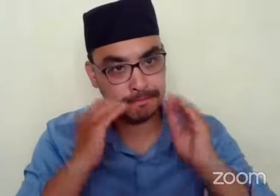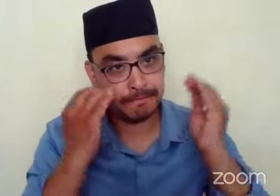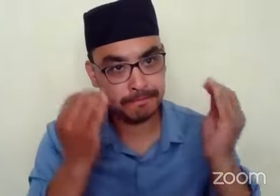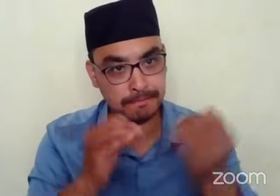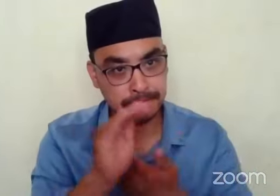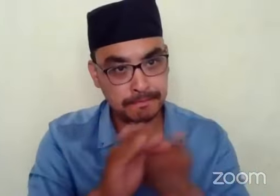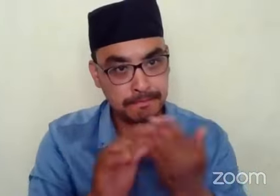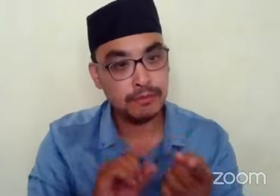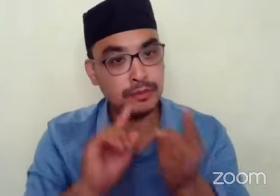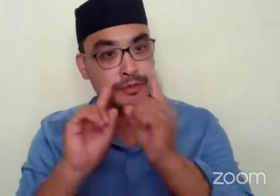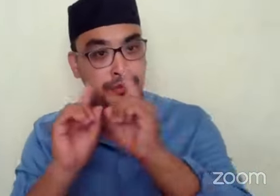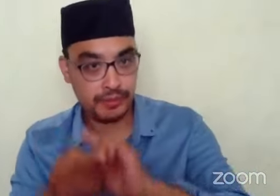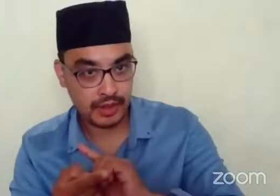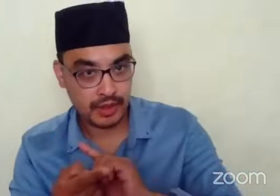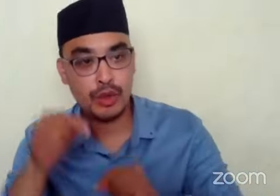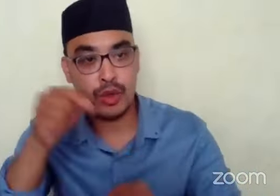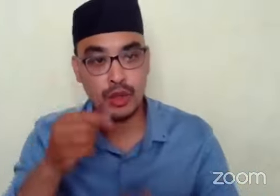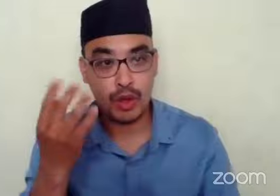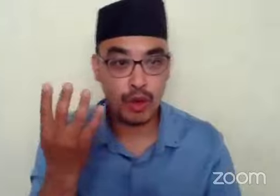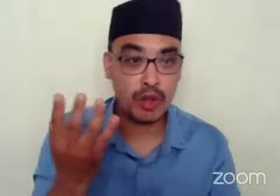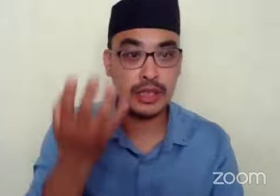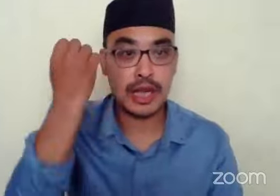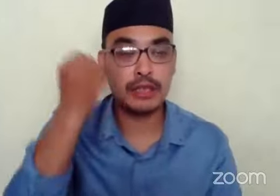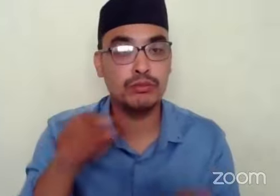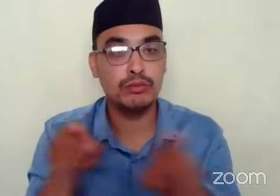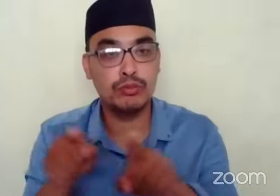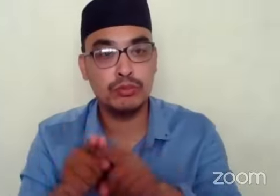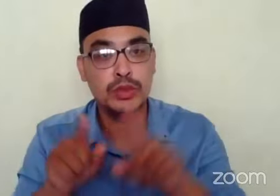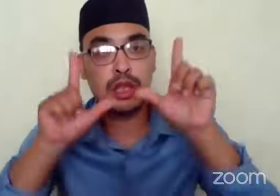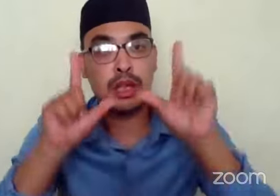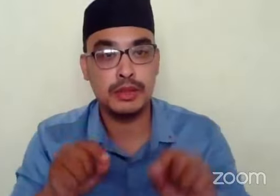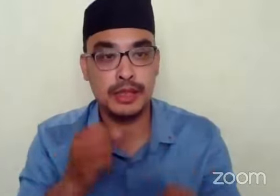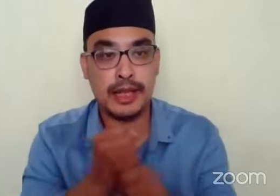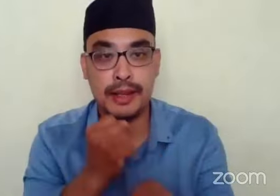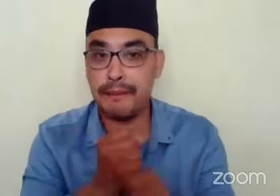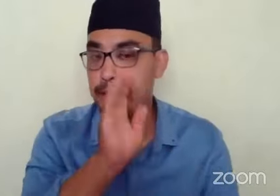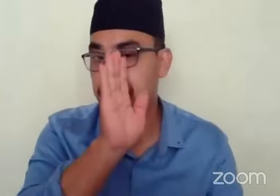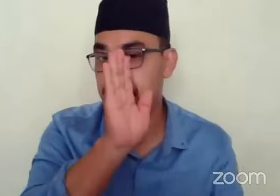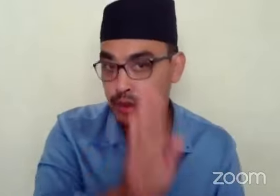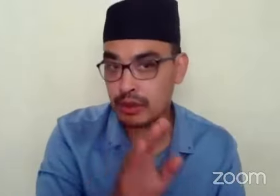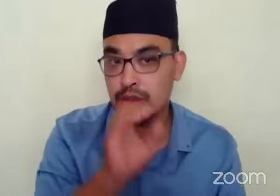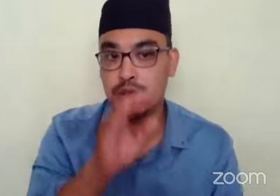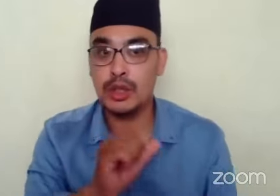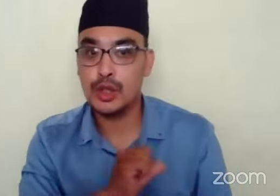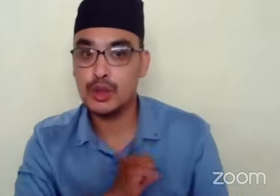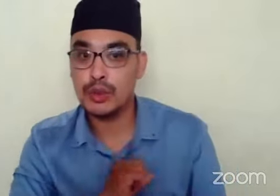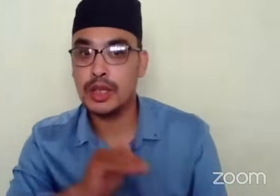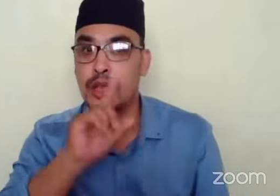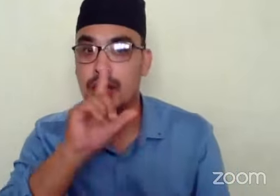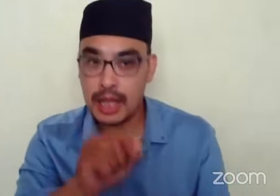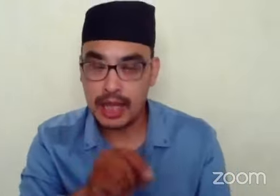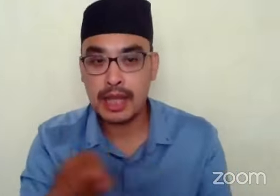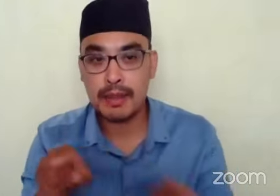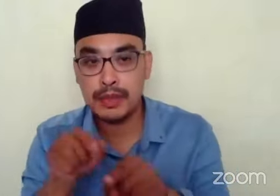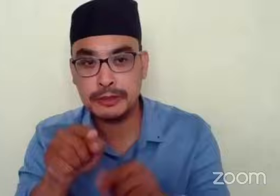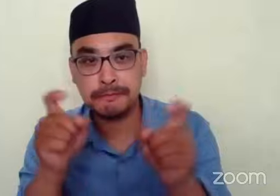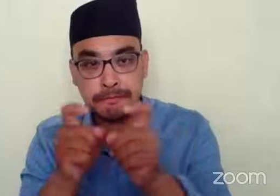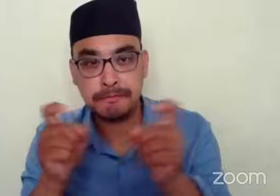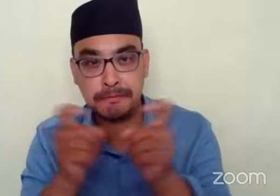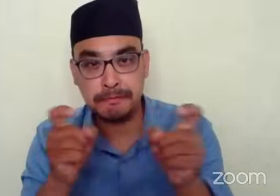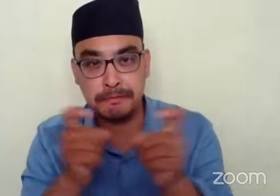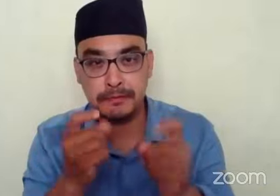के अधिकारको रूपमा पनि केही कामहरू चाहिँ भएको छ, तर यौनिकतालाई लिएर चाहिँ अझै पनि त्यस्तो खालका बहसहरू भएको छैन। अनि